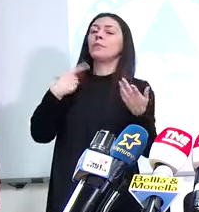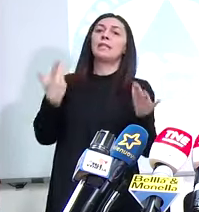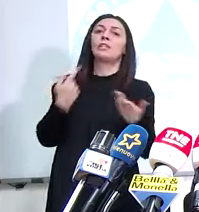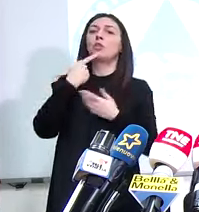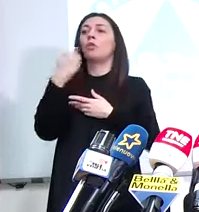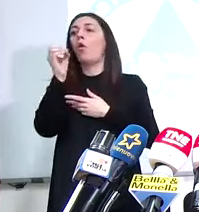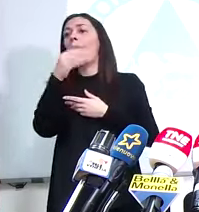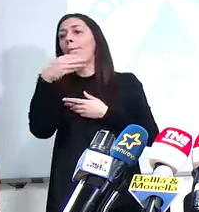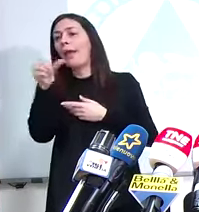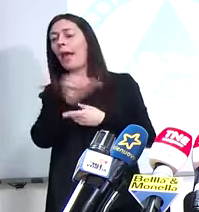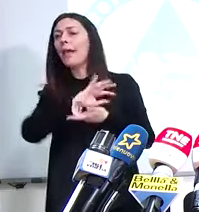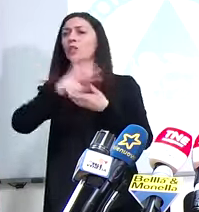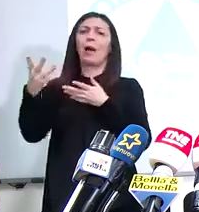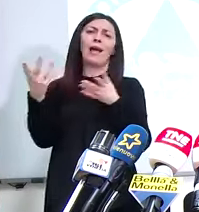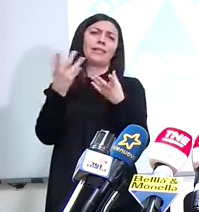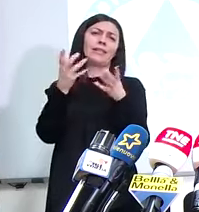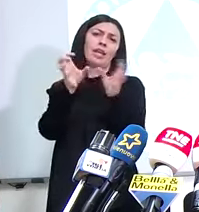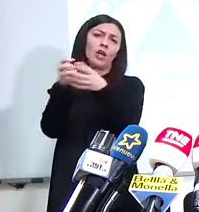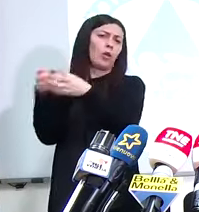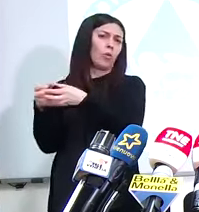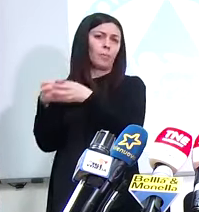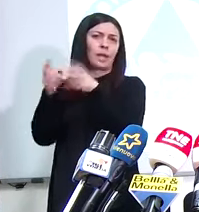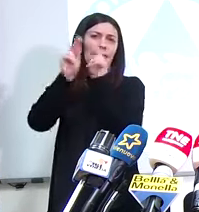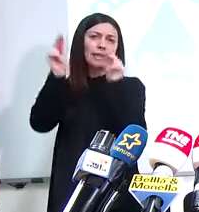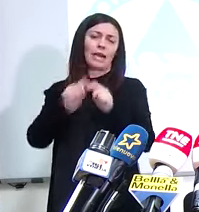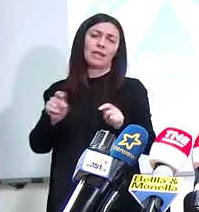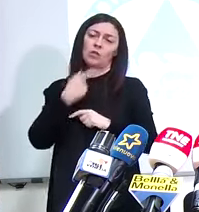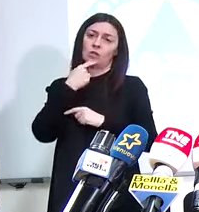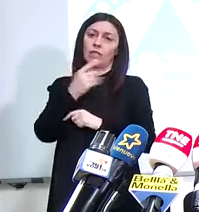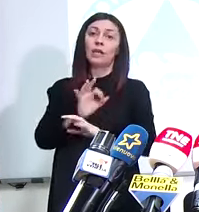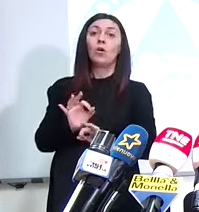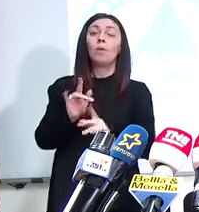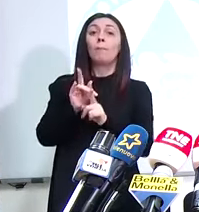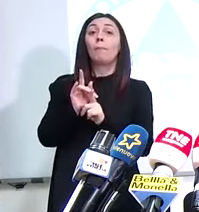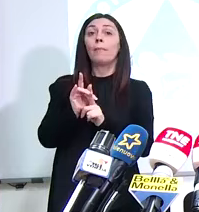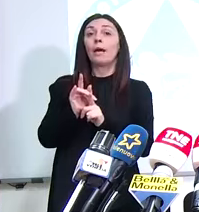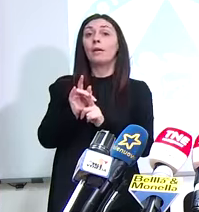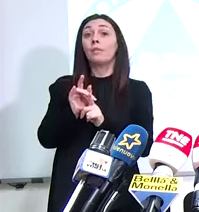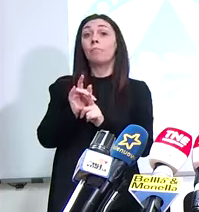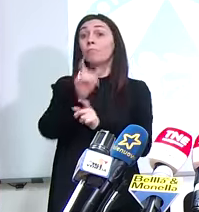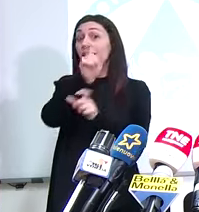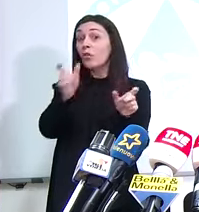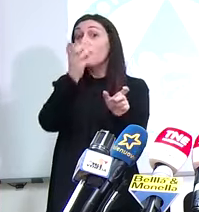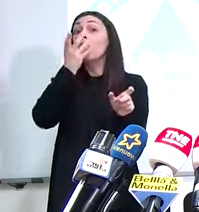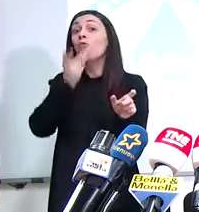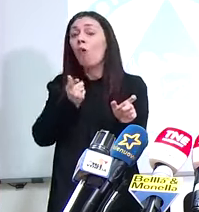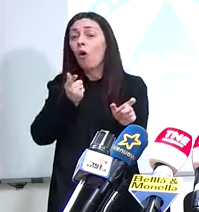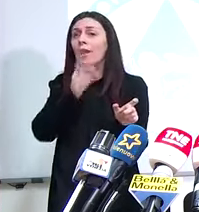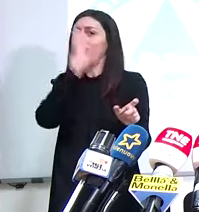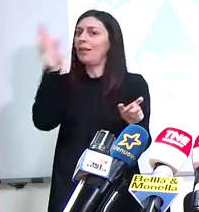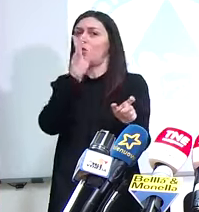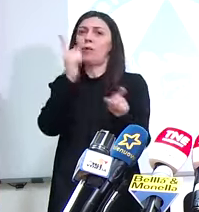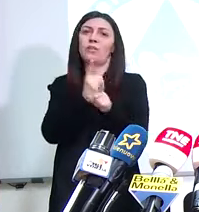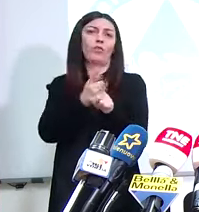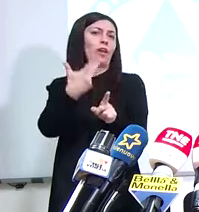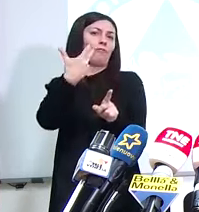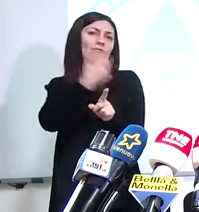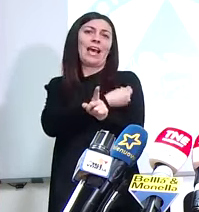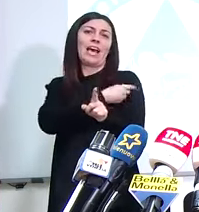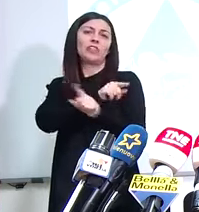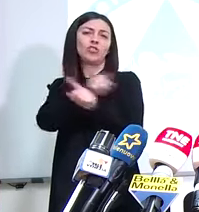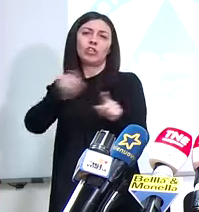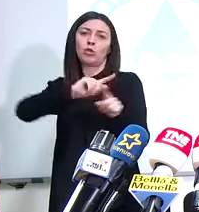dico semplicemente che il tema è che bisogna avere da garantire il vaccino a tutti coloro che lo vogliono però vogliono questo vaccino ma è